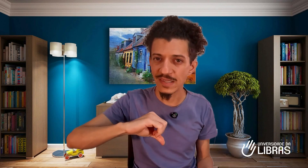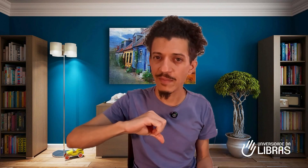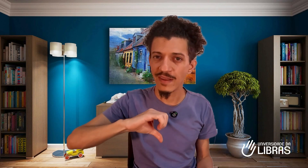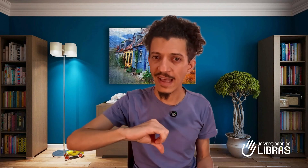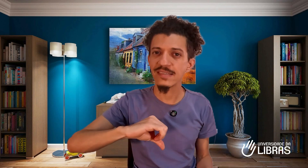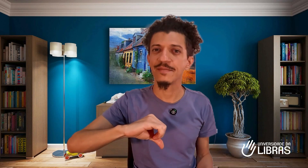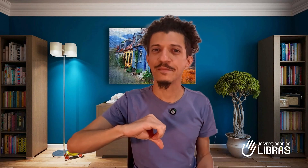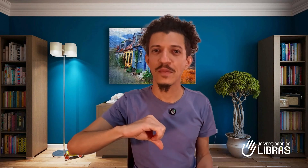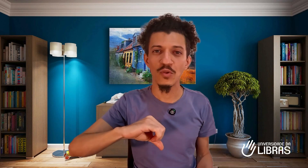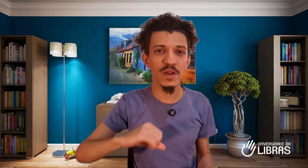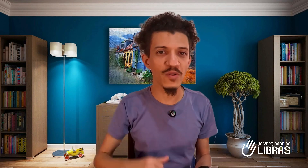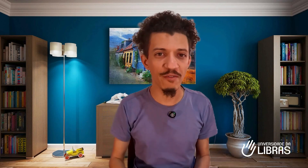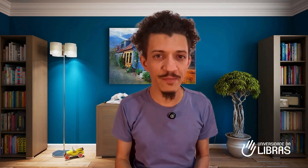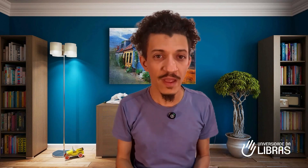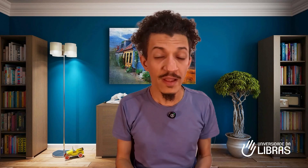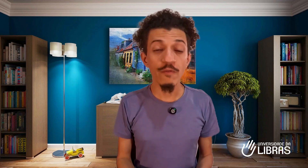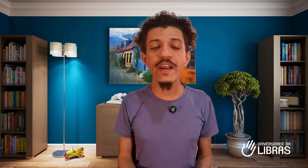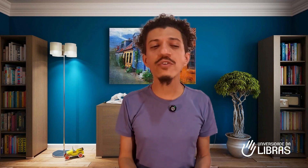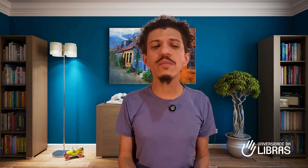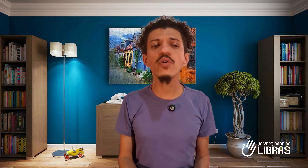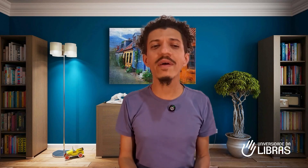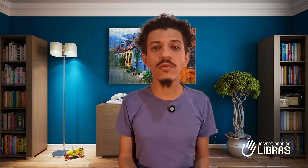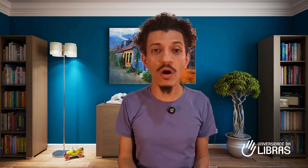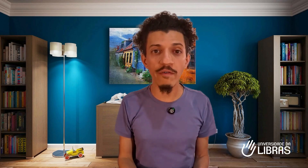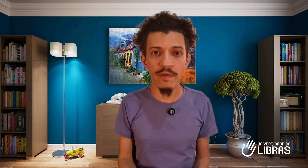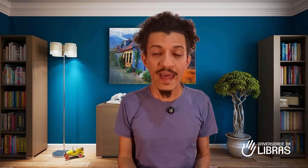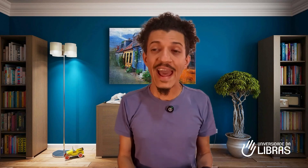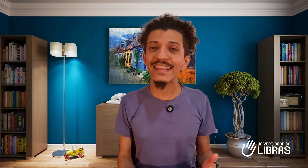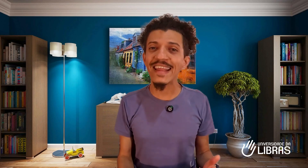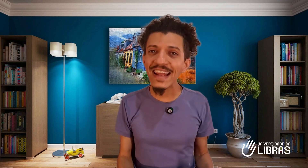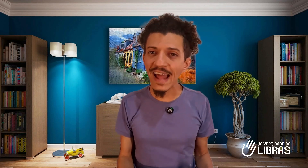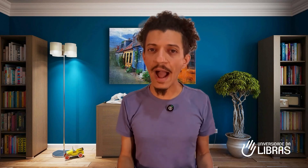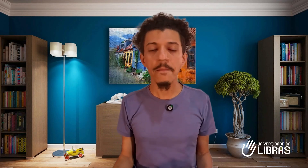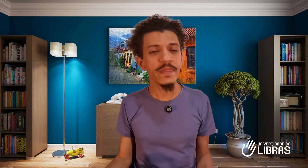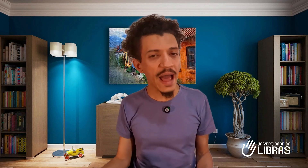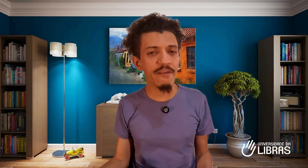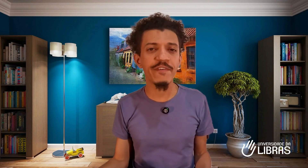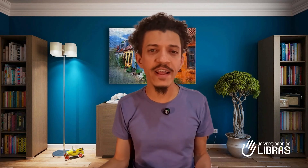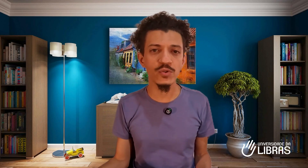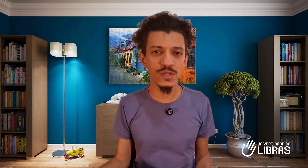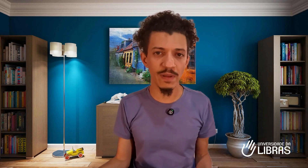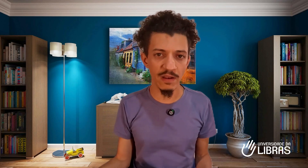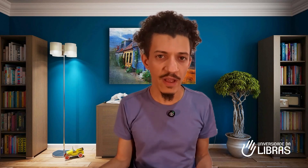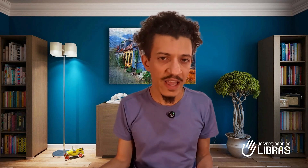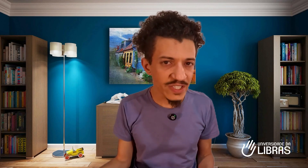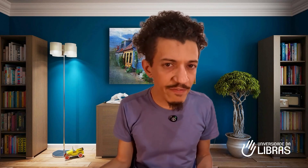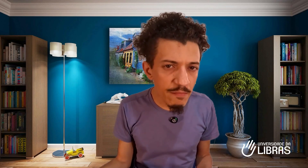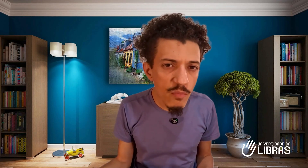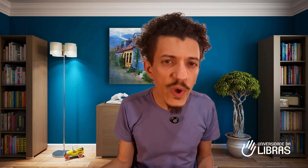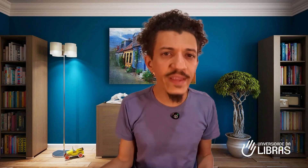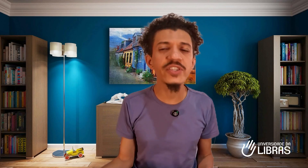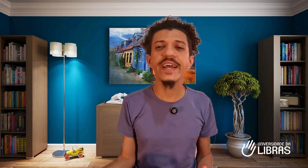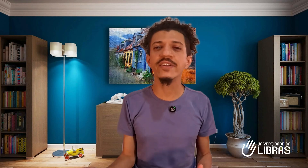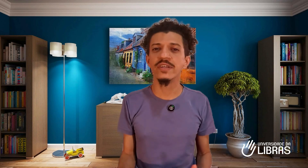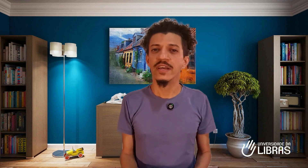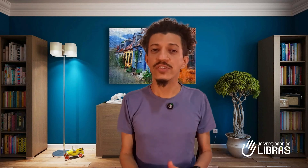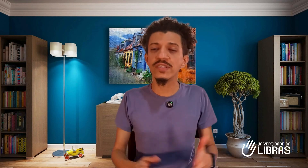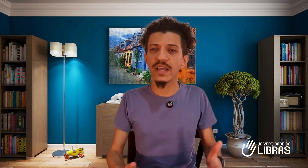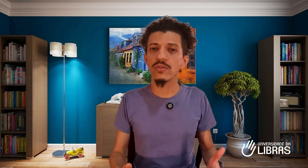É assim, número 9. Então o freio de mão número 9 é treinar na frente do espelho. Eu já vi muita gente dizendo que